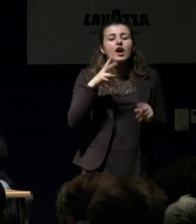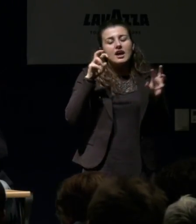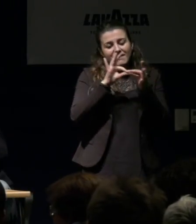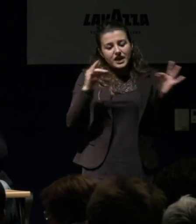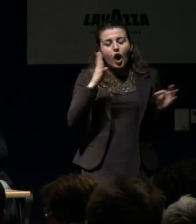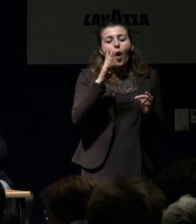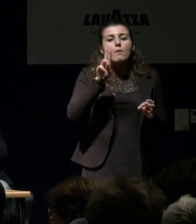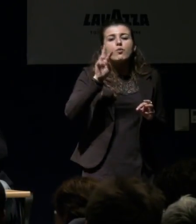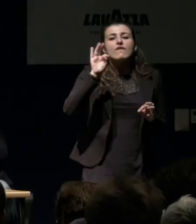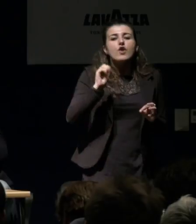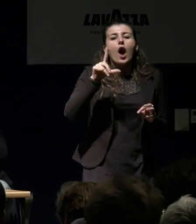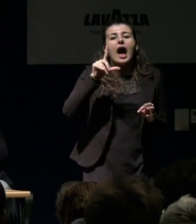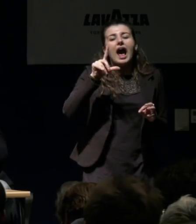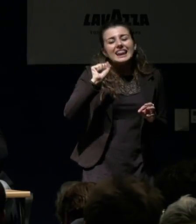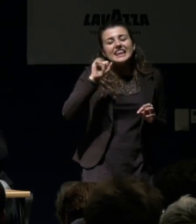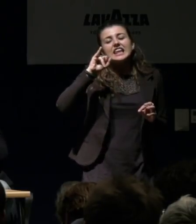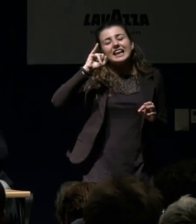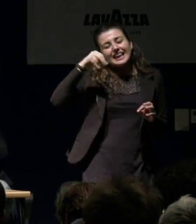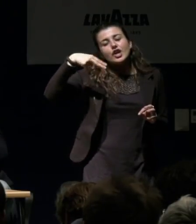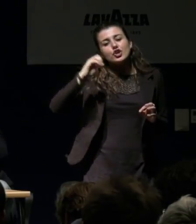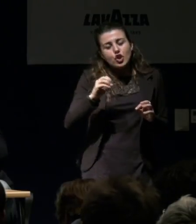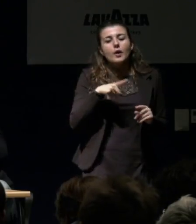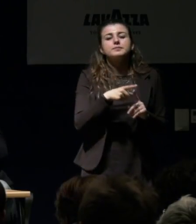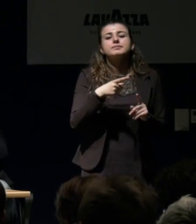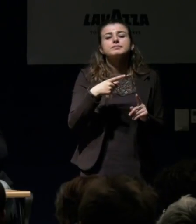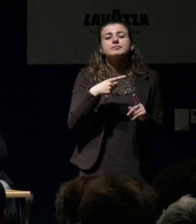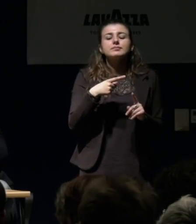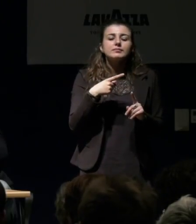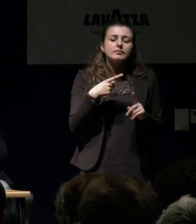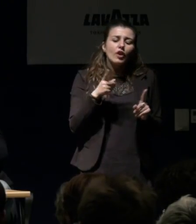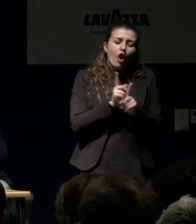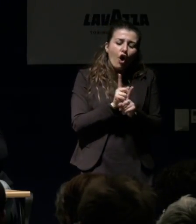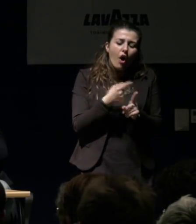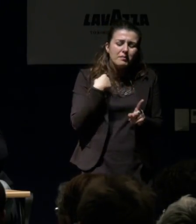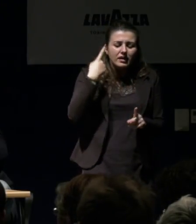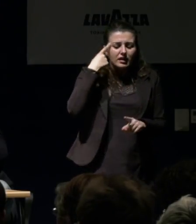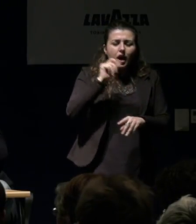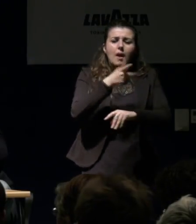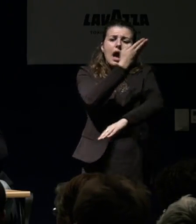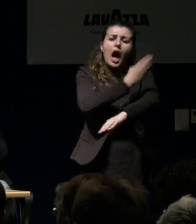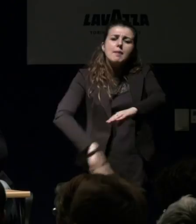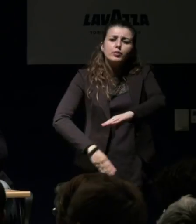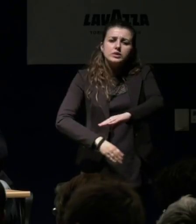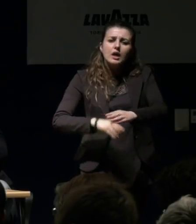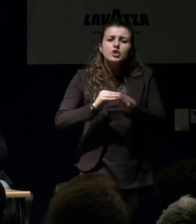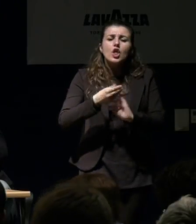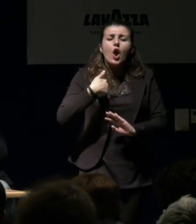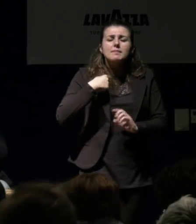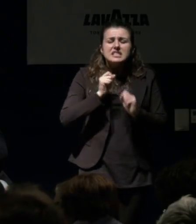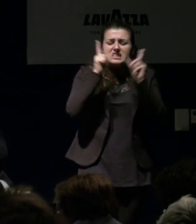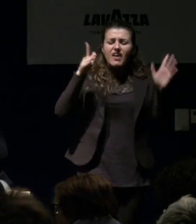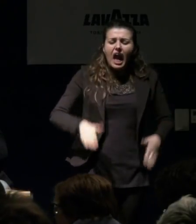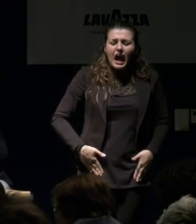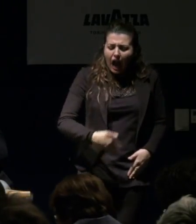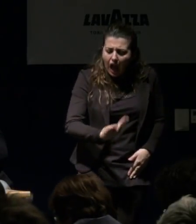quando seppe della morte di sciascia disse è come se avessi subito un'amputazione e mi svegliassi senza una gamba senza